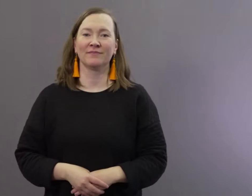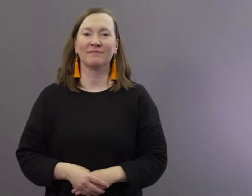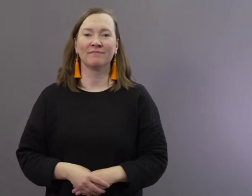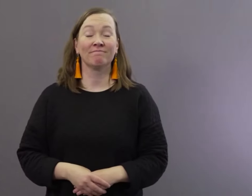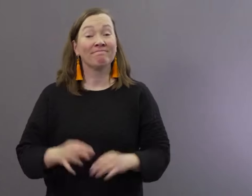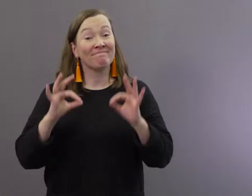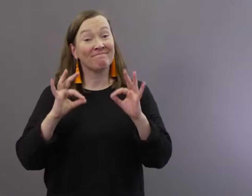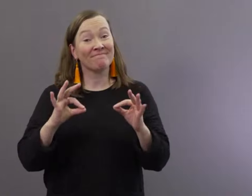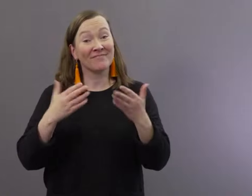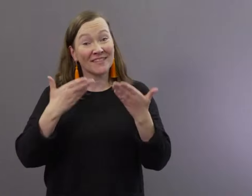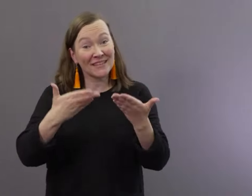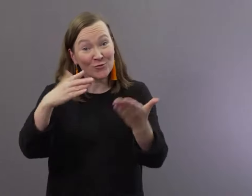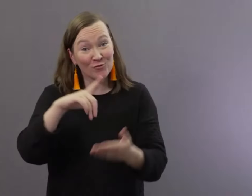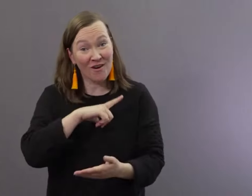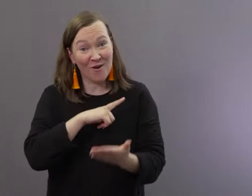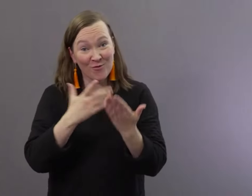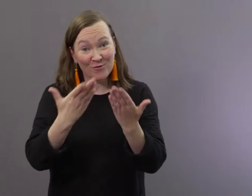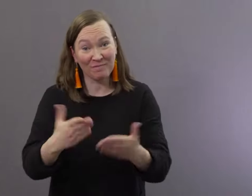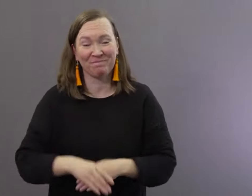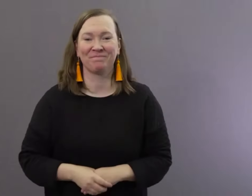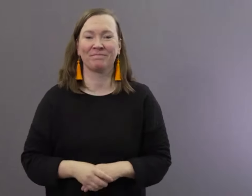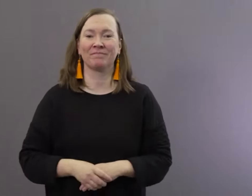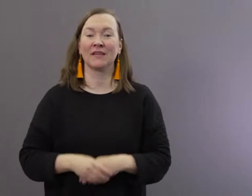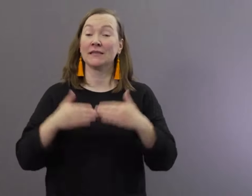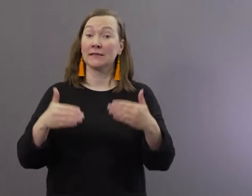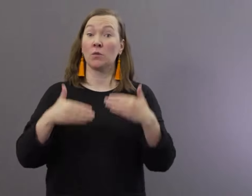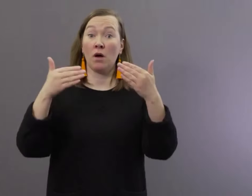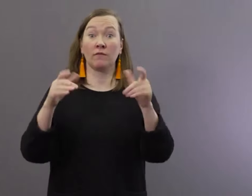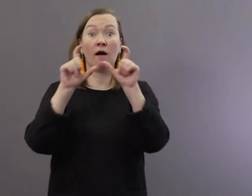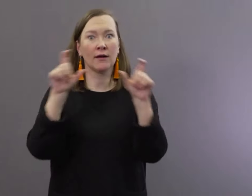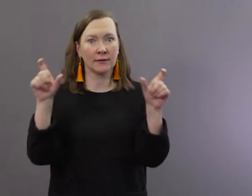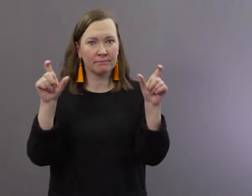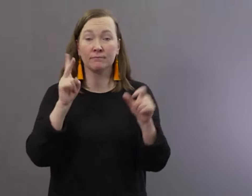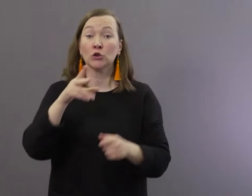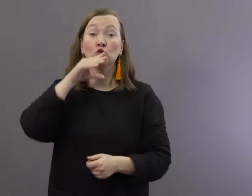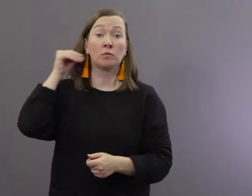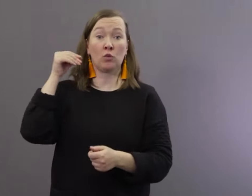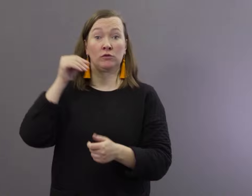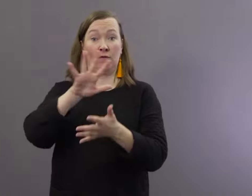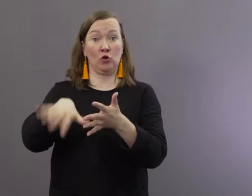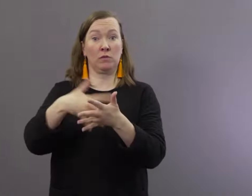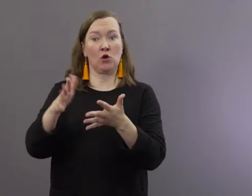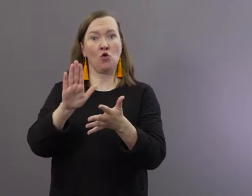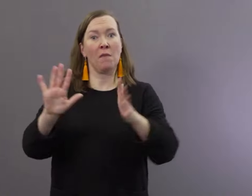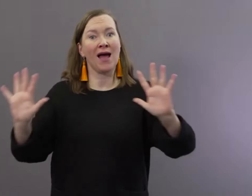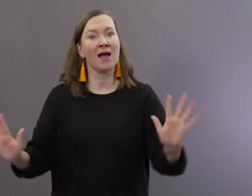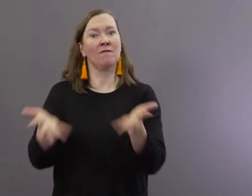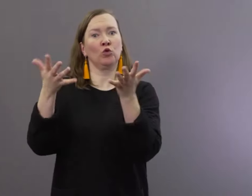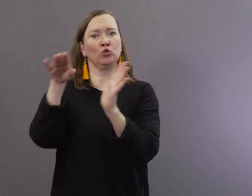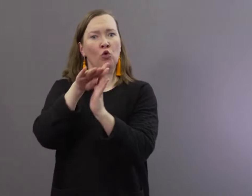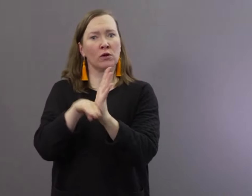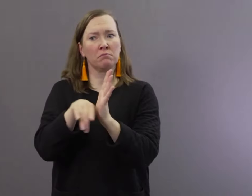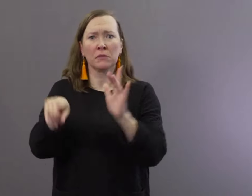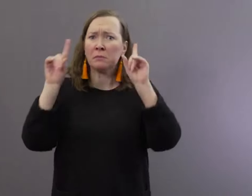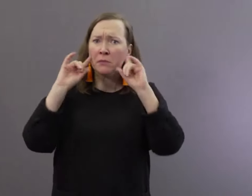Kiitoksia, Laura. Seuraavana aiheena meillä on